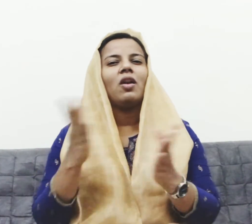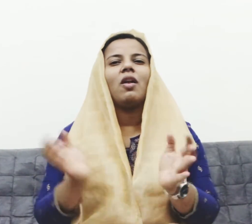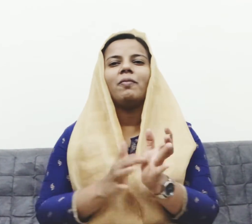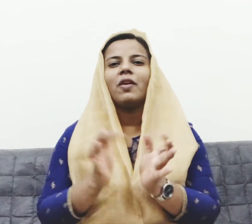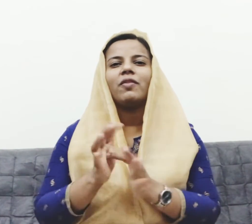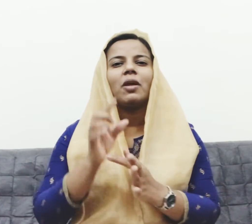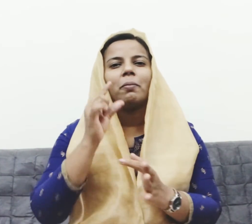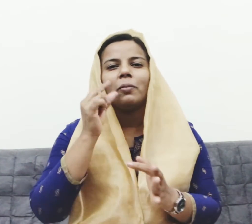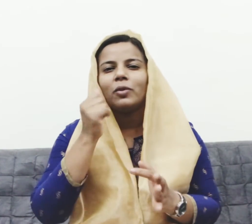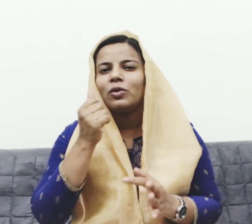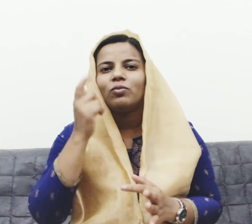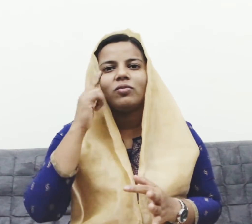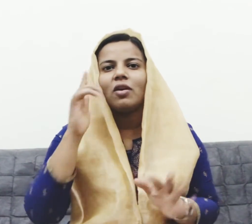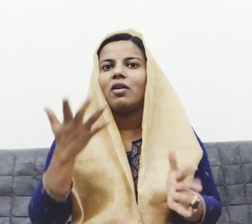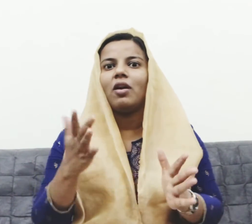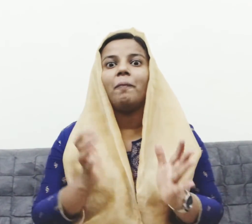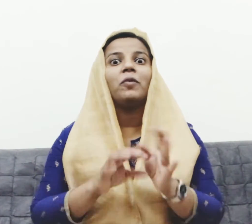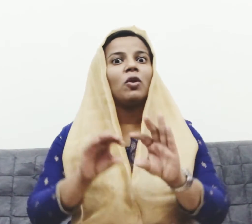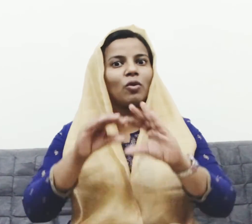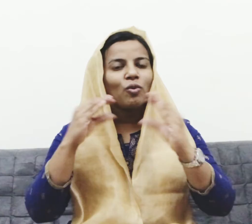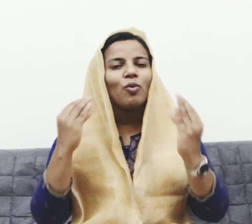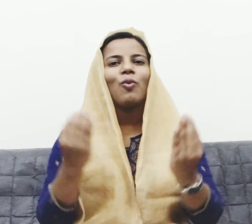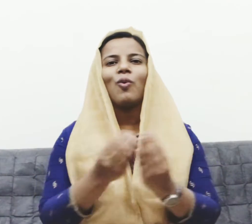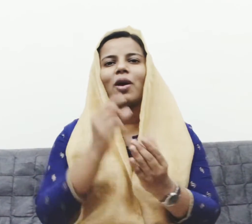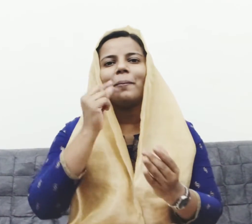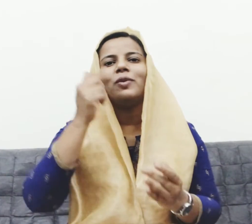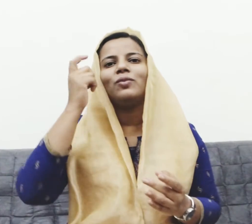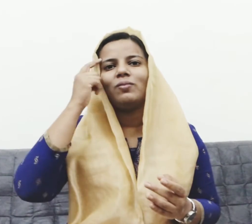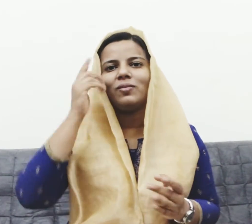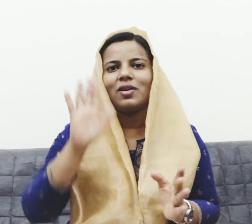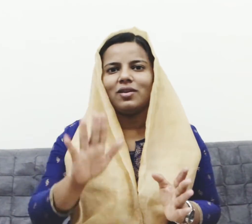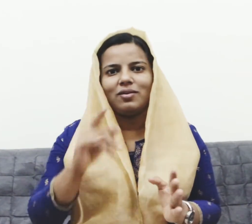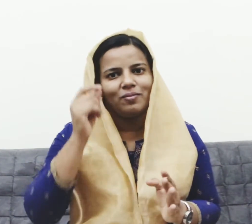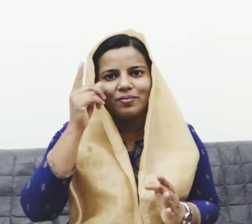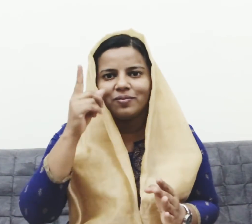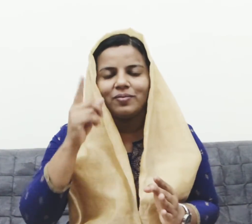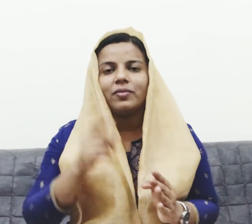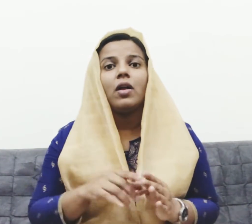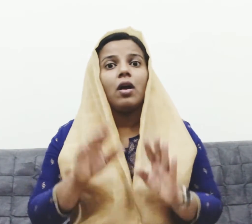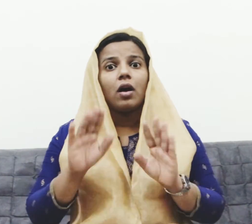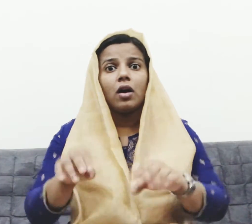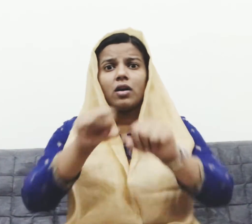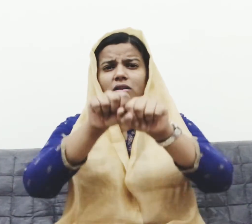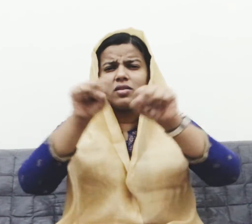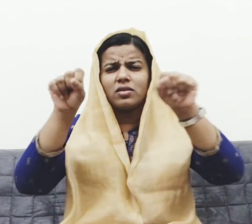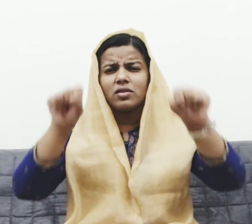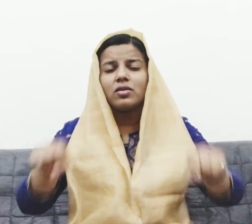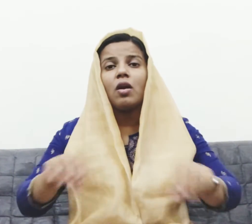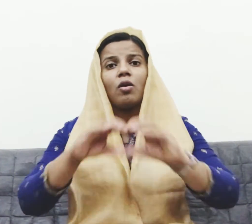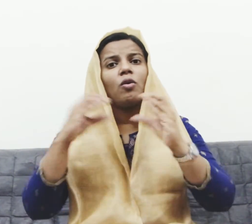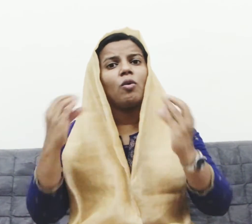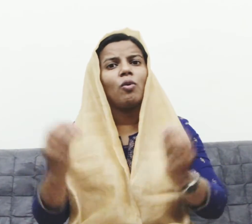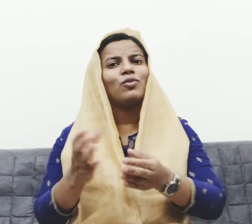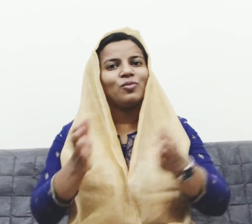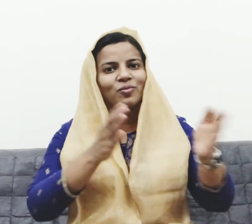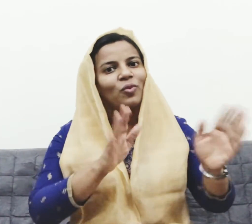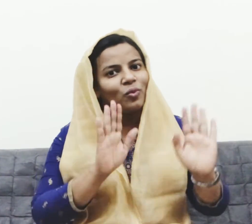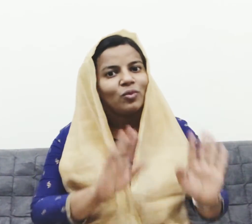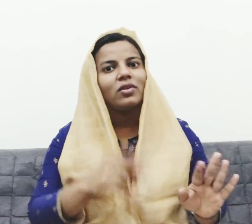ദൈവിക മനുഷ്യൻ്റെ ചിന്തയുണ്ടാകാൻ പാടില്ല. അത് ആർക്കുള്ള? ലൗകിക മനുഷ്യനുള്ള ചിന്തയാണ്. അപ്പം അങ്ങനെയുള്ള സിസ്റ്റംസ് ഒക്കെ ലോകത്തിലുണ്ട്, പക്ഷെ